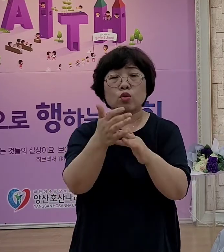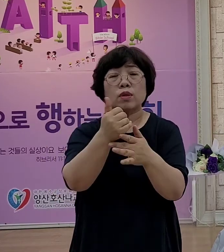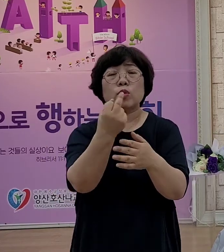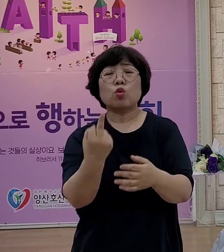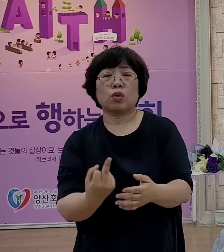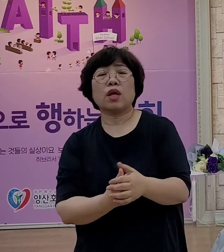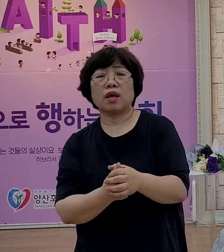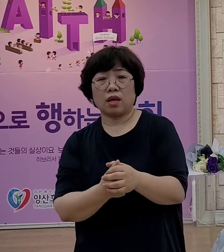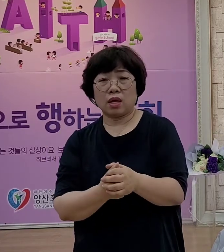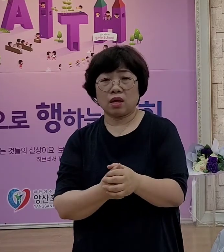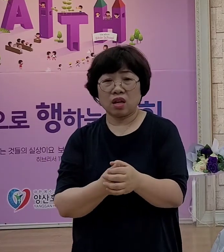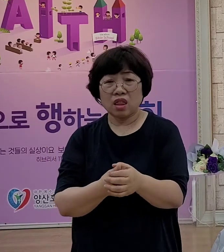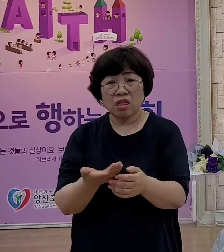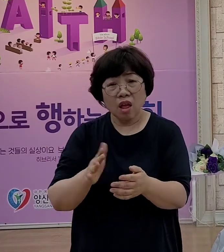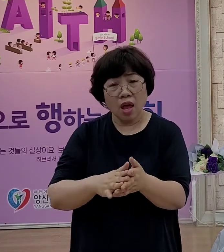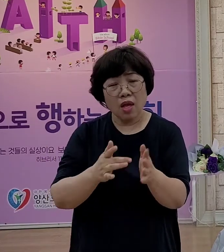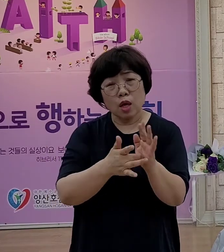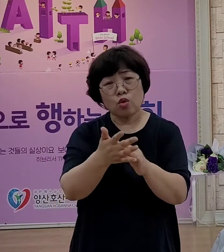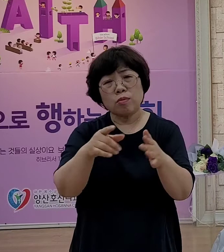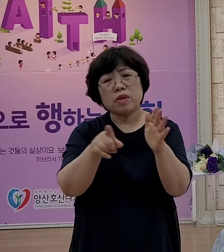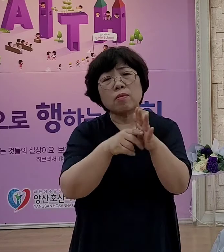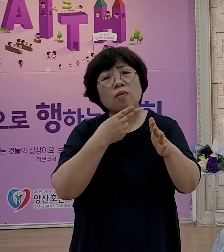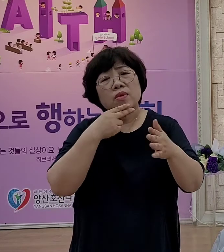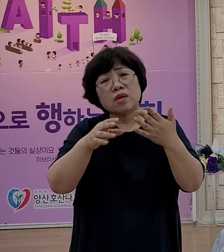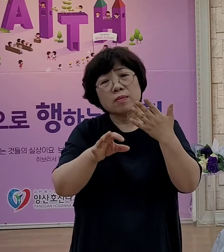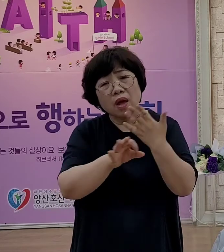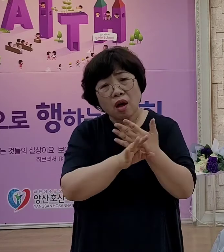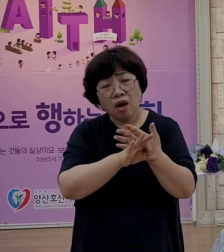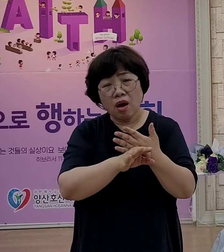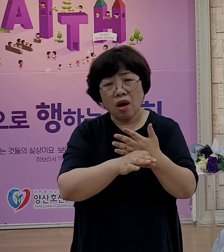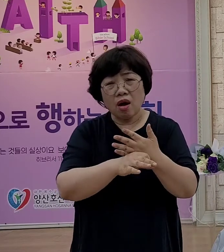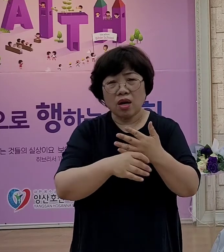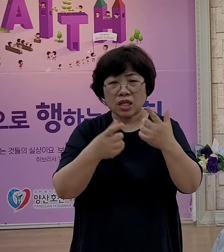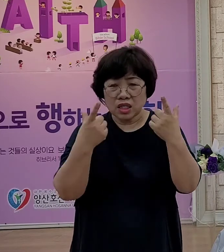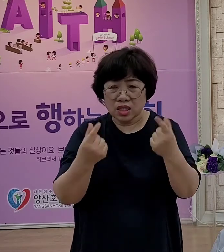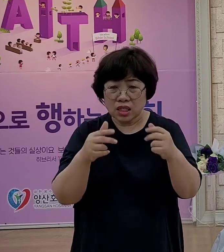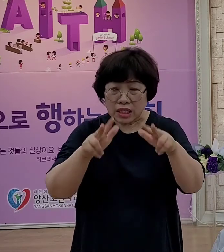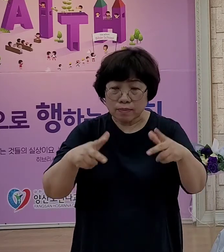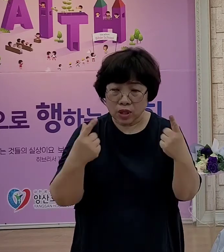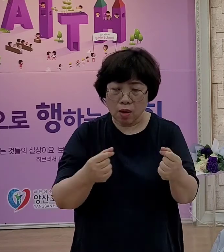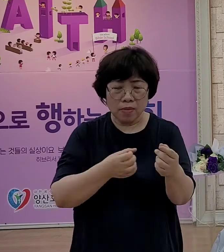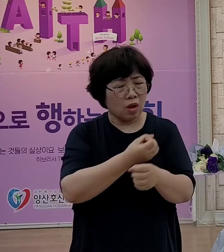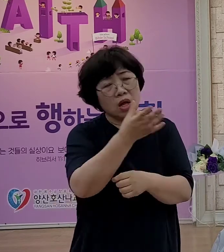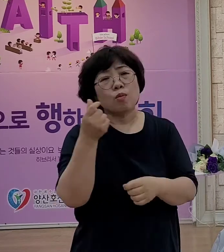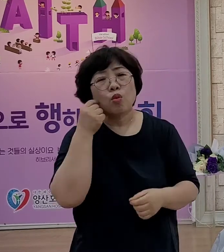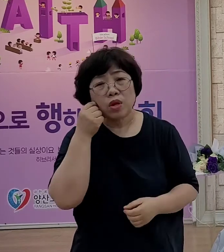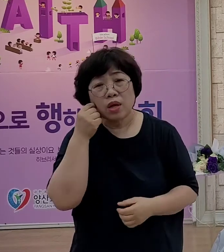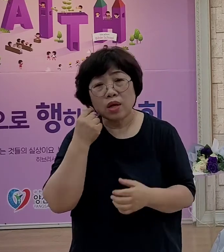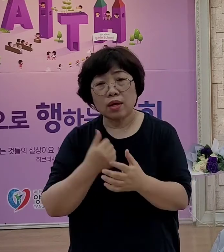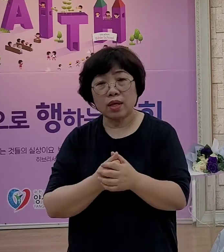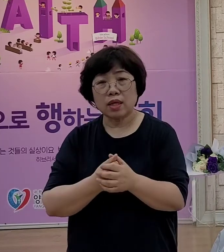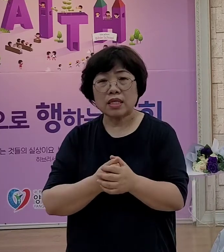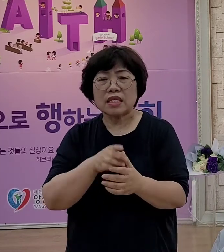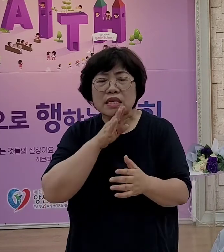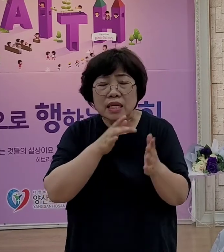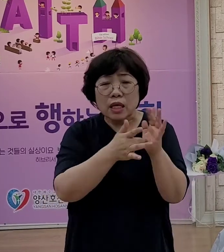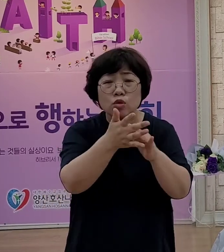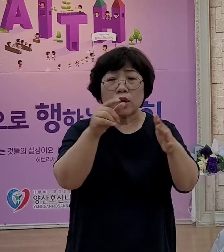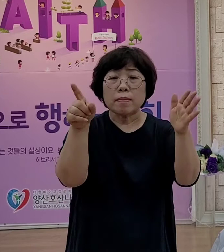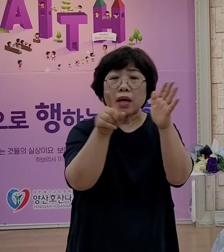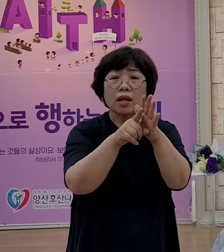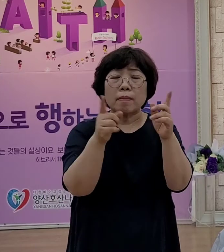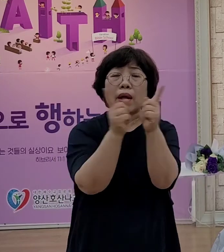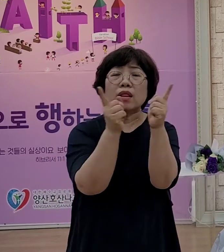않고 믿었다고도 예수님 데리고 가려 했던 사람 아니었습니다. 그가 진짜 부활하신 주님을 만나기 전까지는 그 예수를 미친